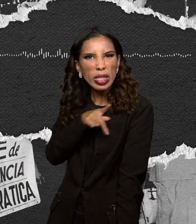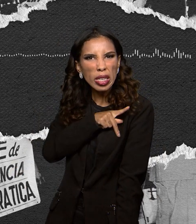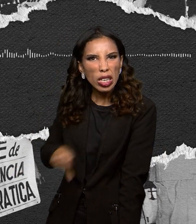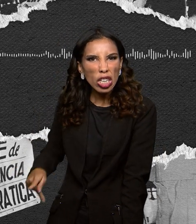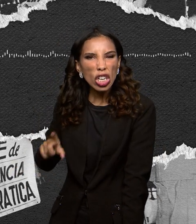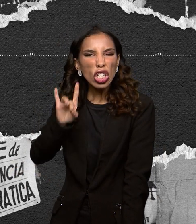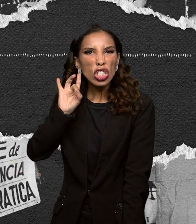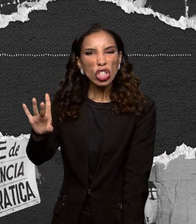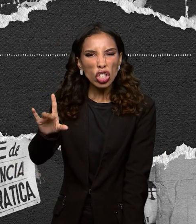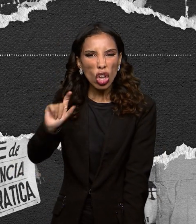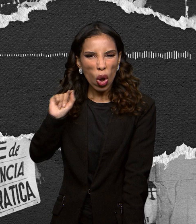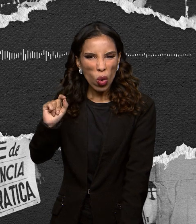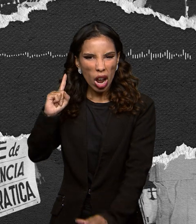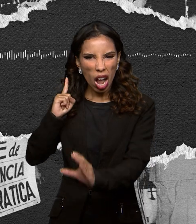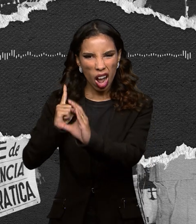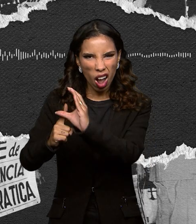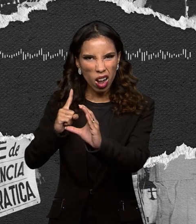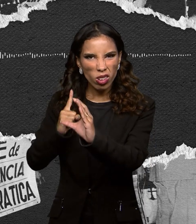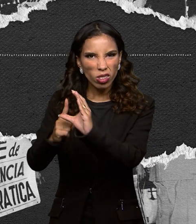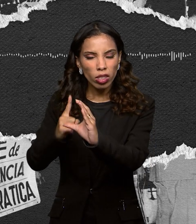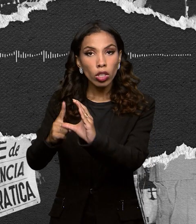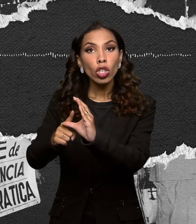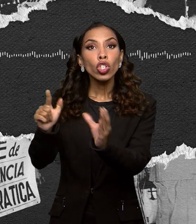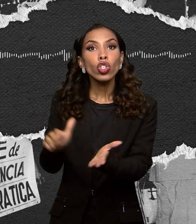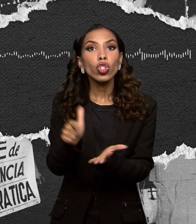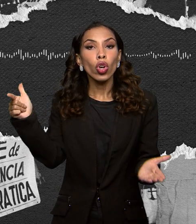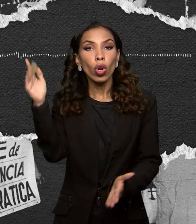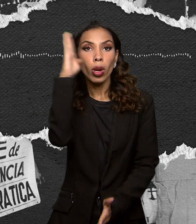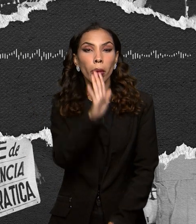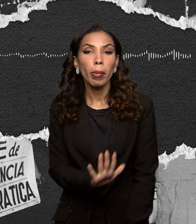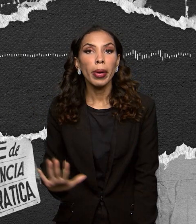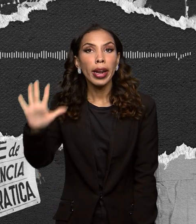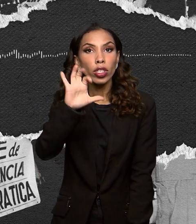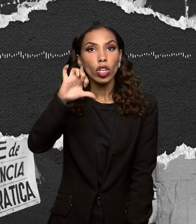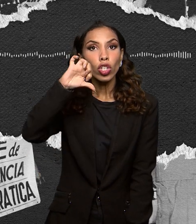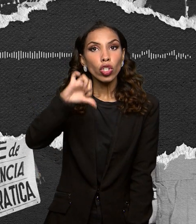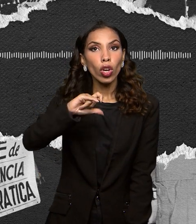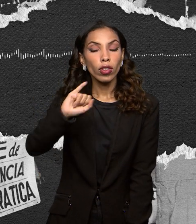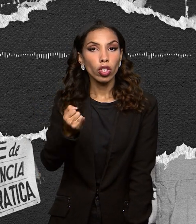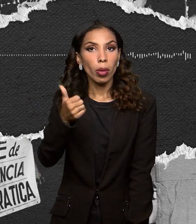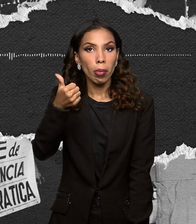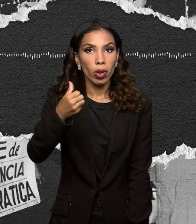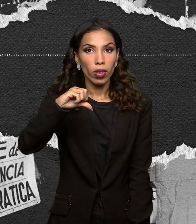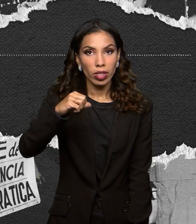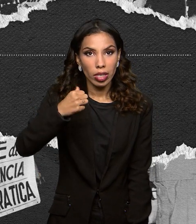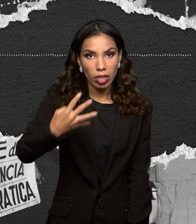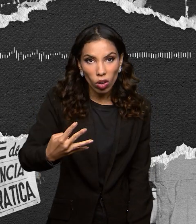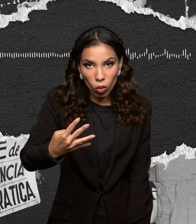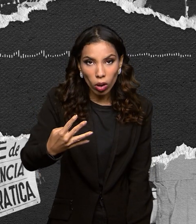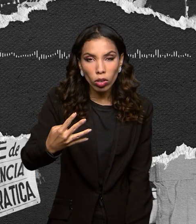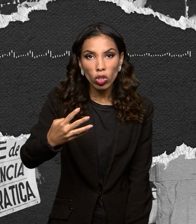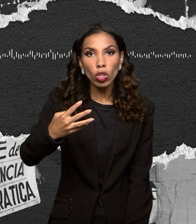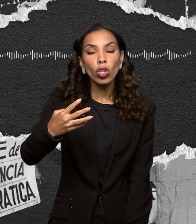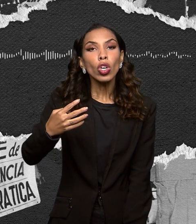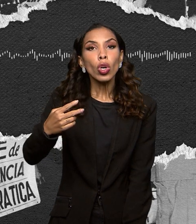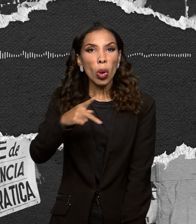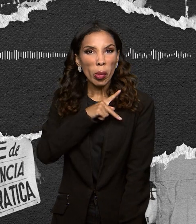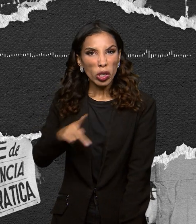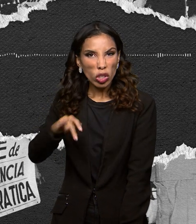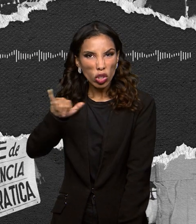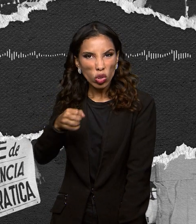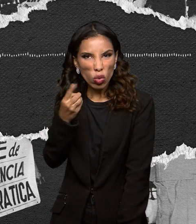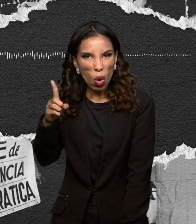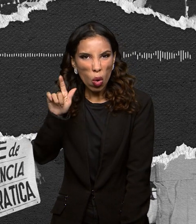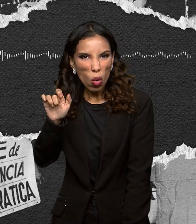pregar a subversão. Jornal do Brasil, 9 de janeiro de 1964. O senhor João Goulart